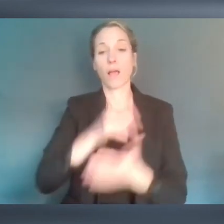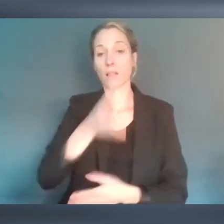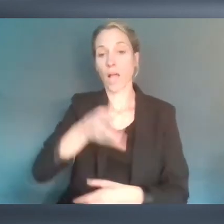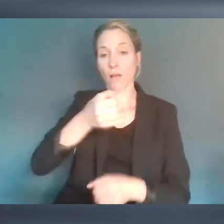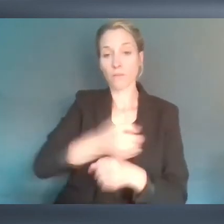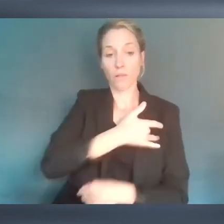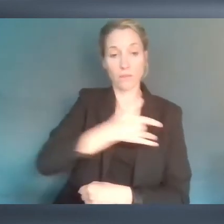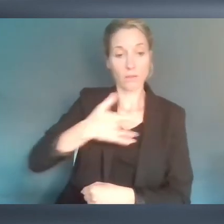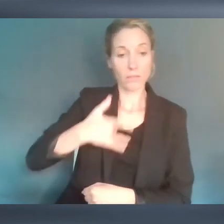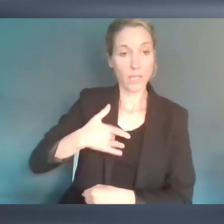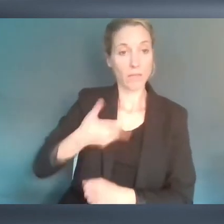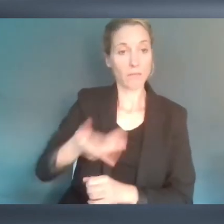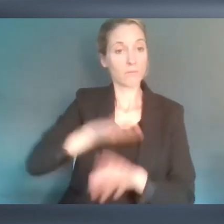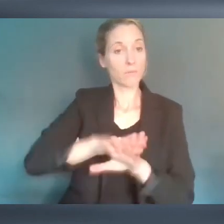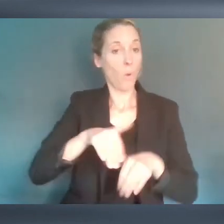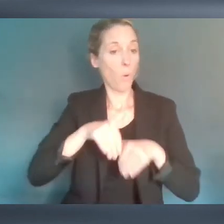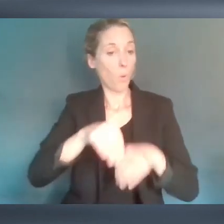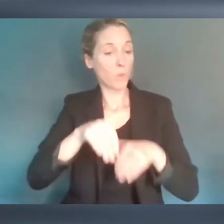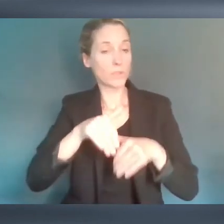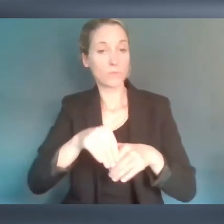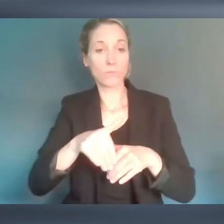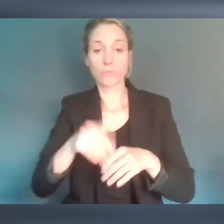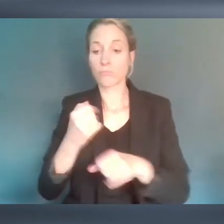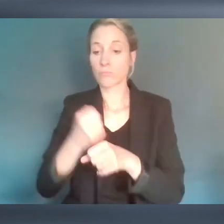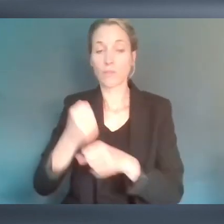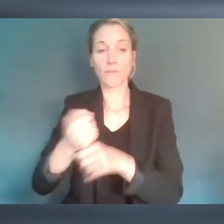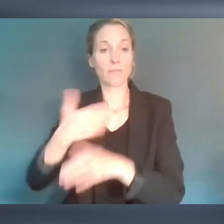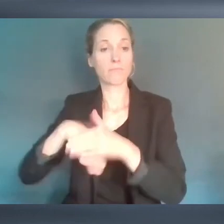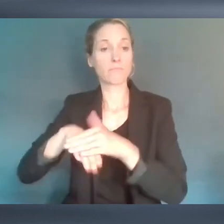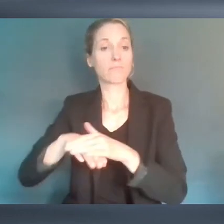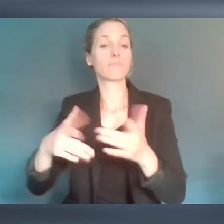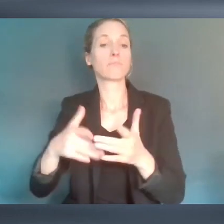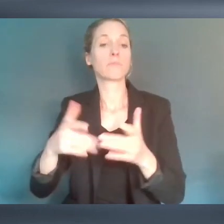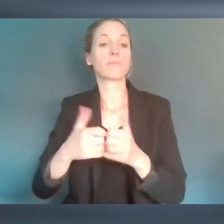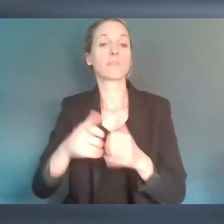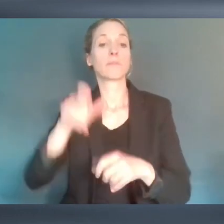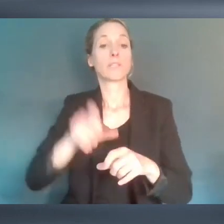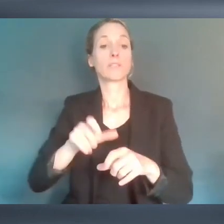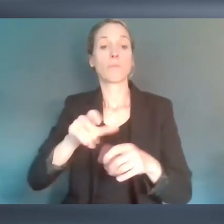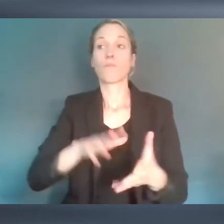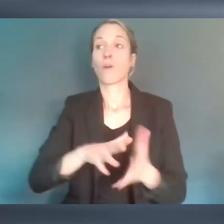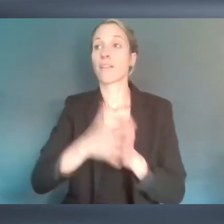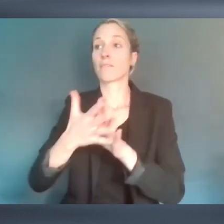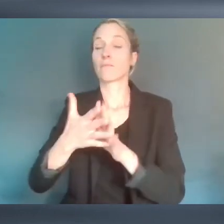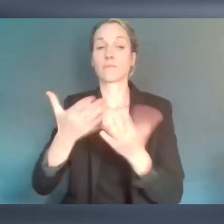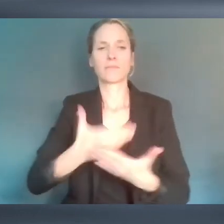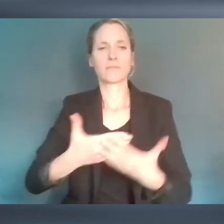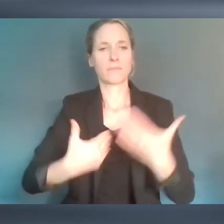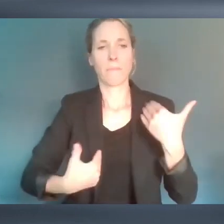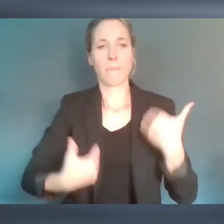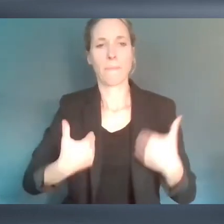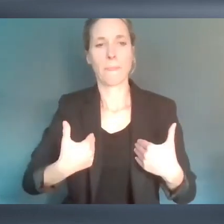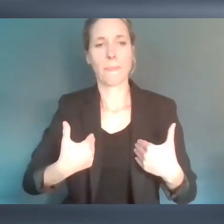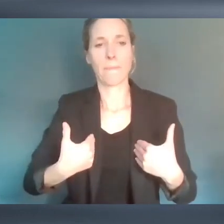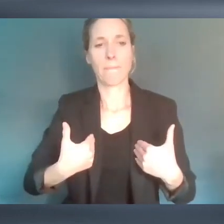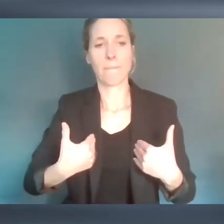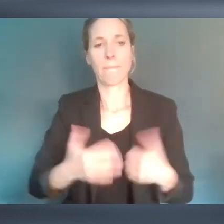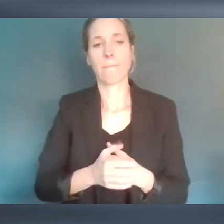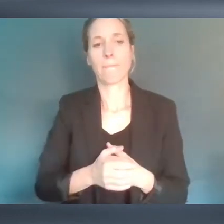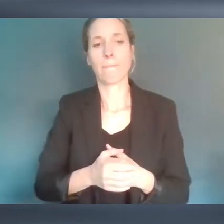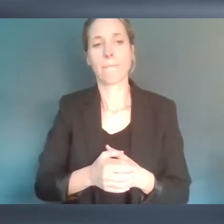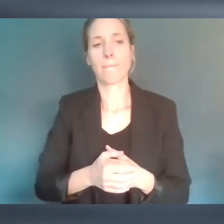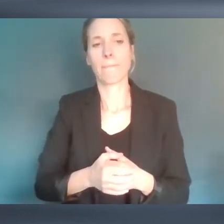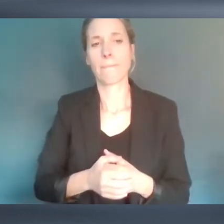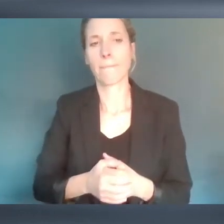plus, avec le fait que les personnes développent des situations de handicap dans un monde globalisé avec évidemment des flux